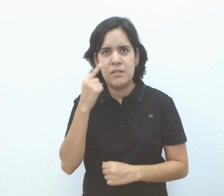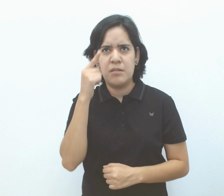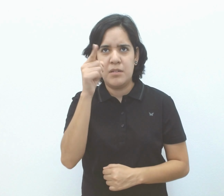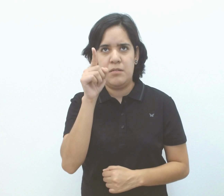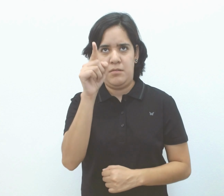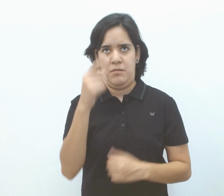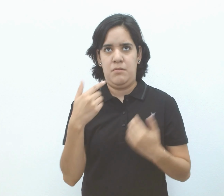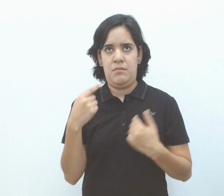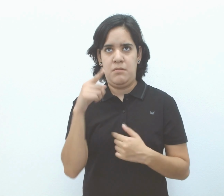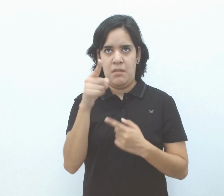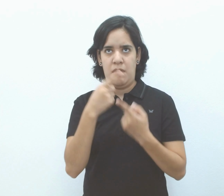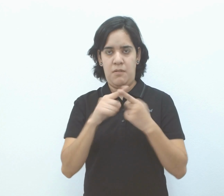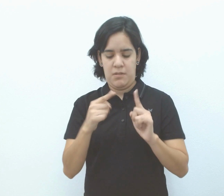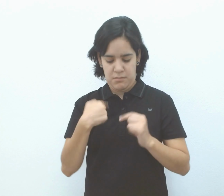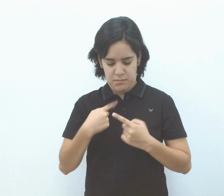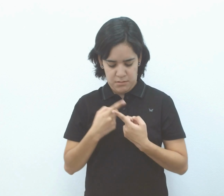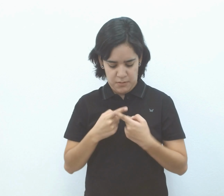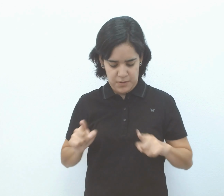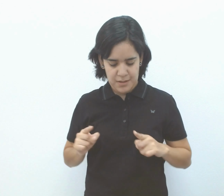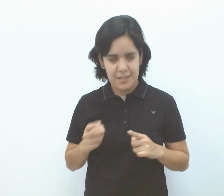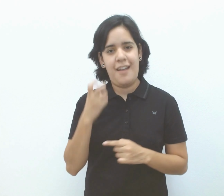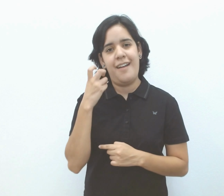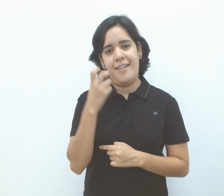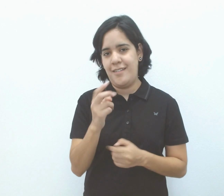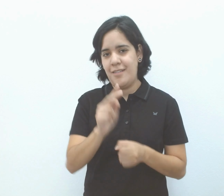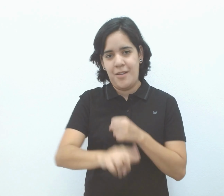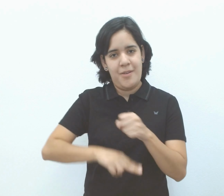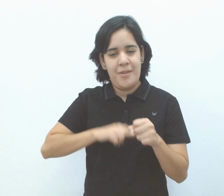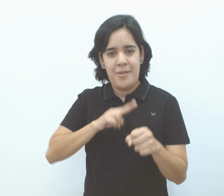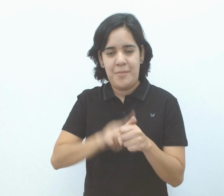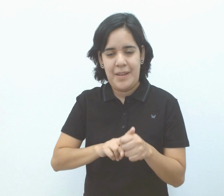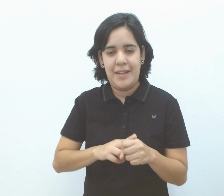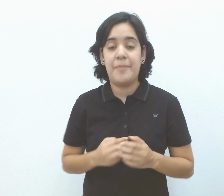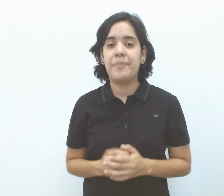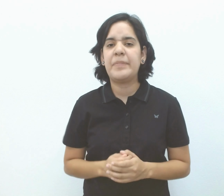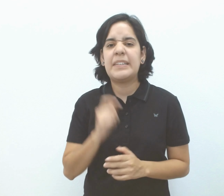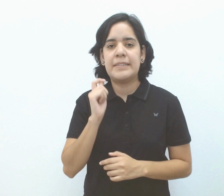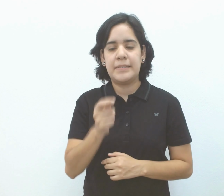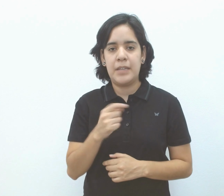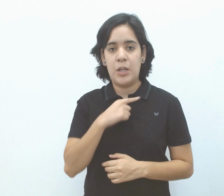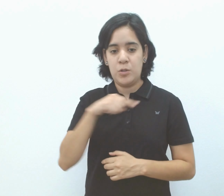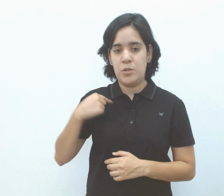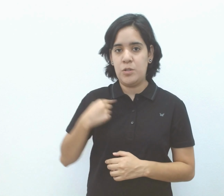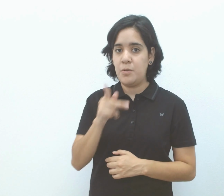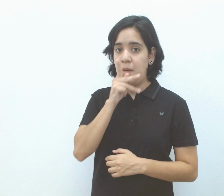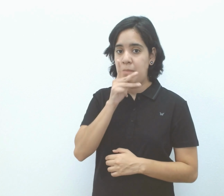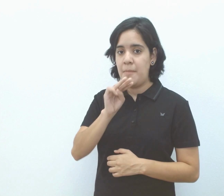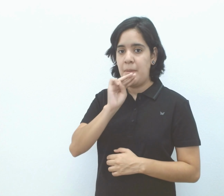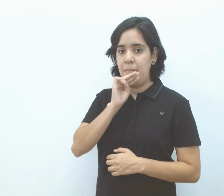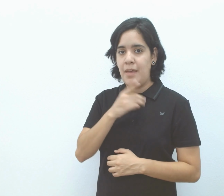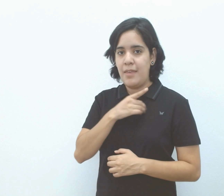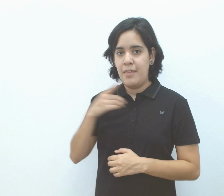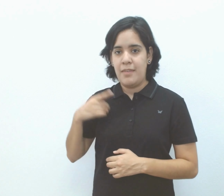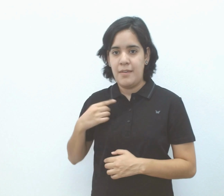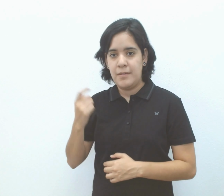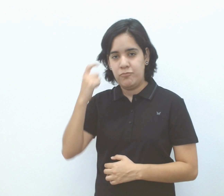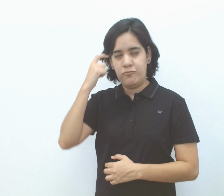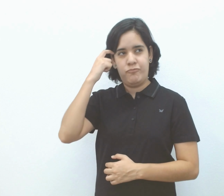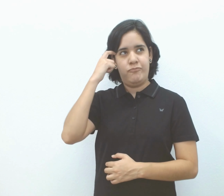lo que yo pienso y eso está bien. Y creo que una de las cosas en las que nosotros papás tenemos que estar muy conscientes es que nuestros hijos están